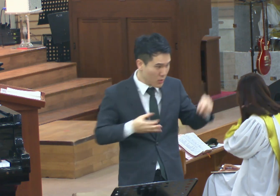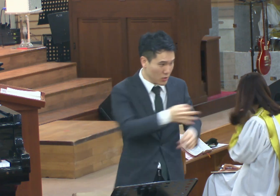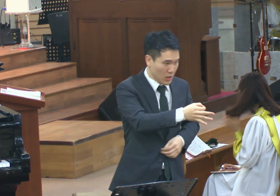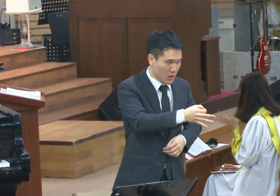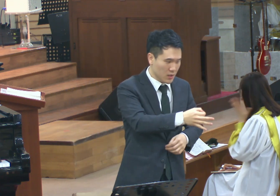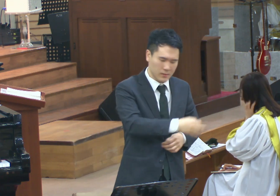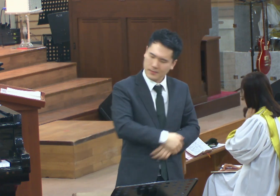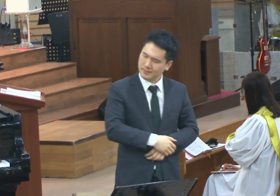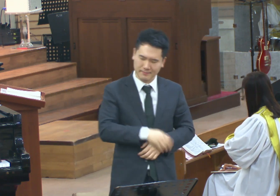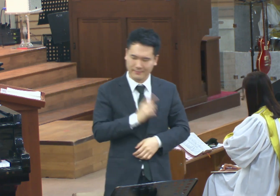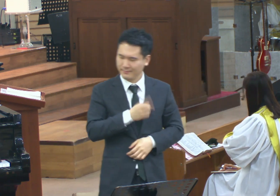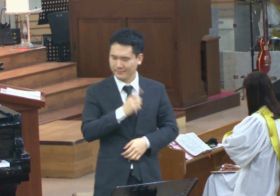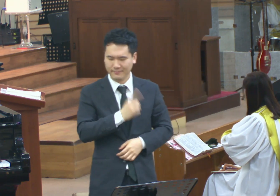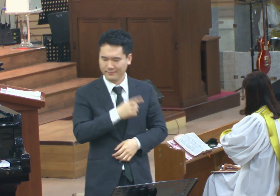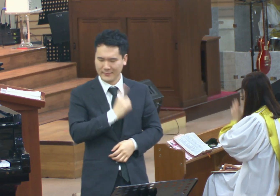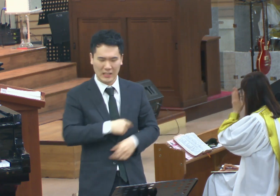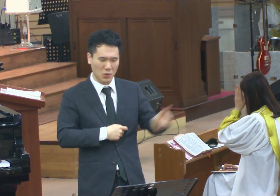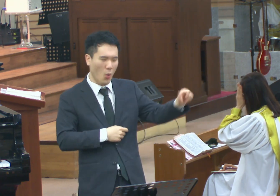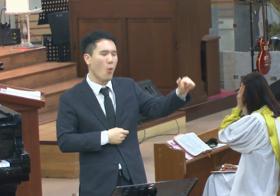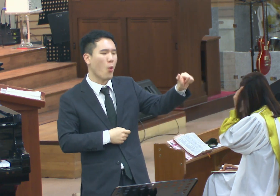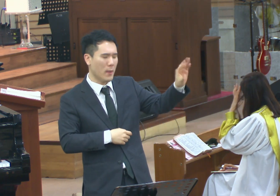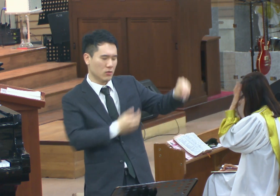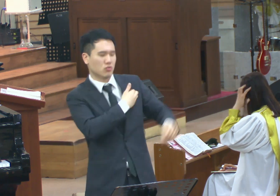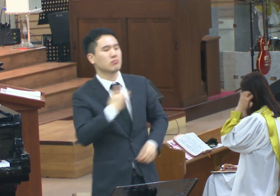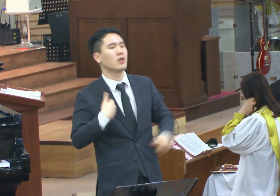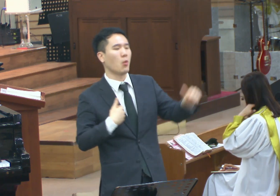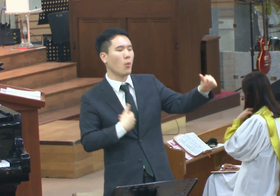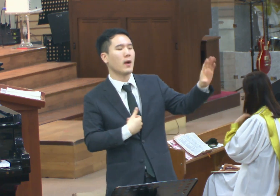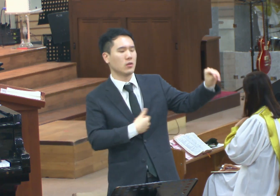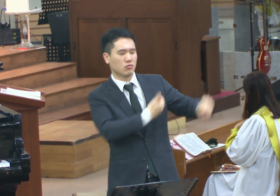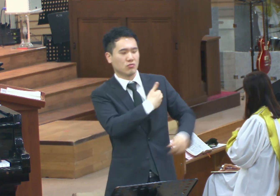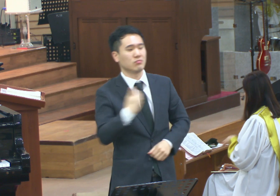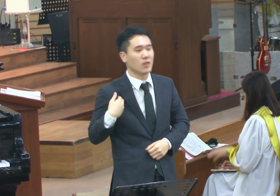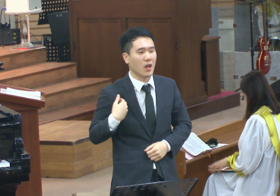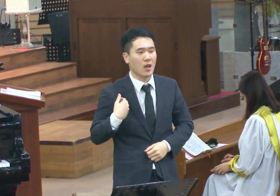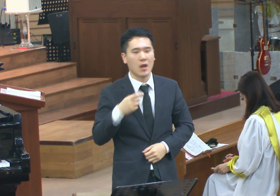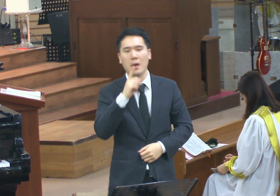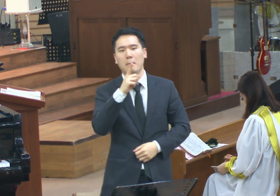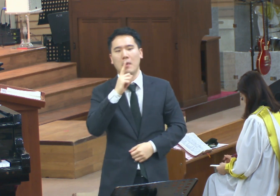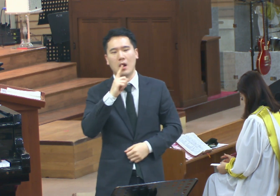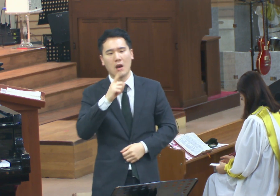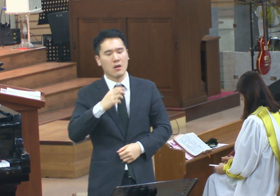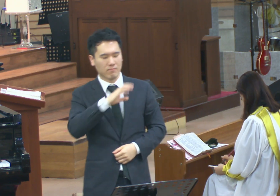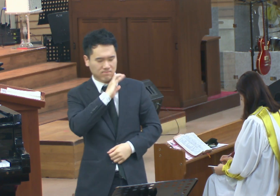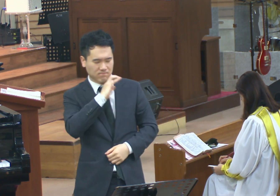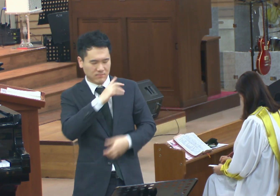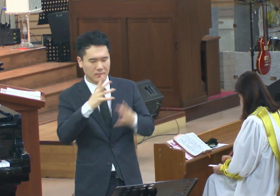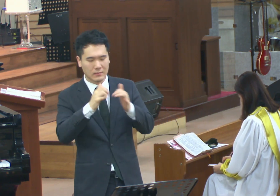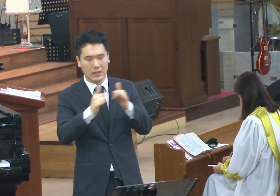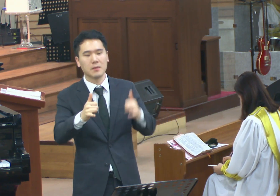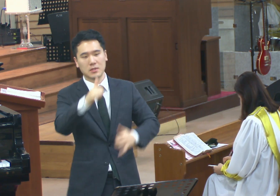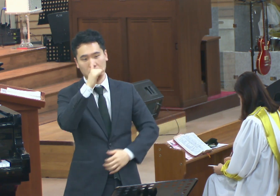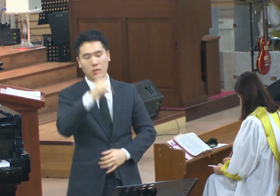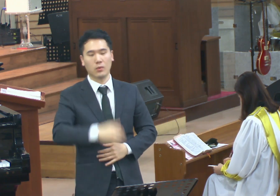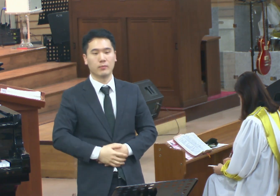5만 원만 줘야 된다고 이제 그렇게 말씀하시는 분들이 계세요. 근데 생각해